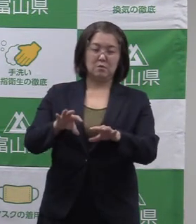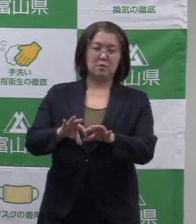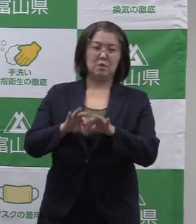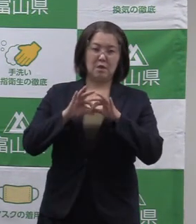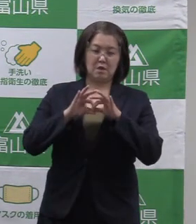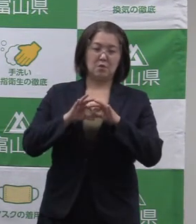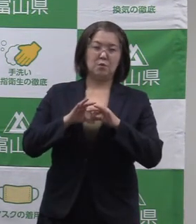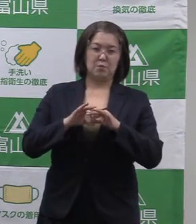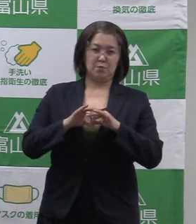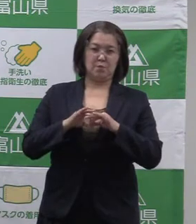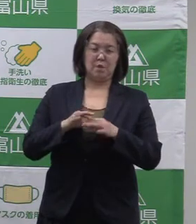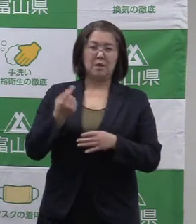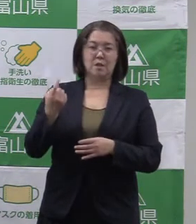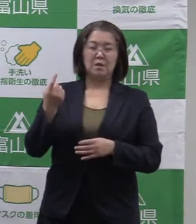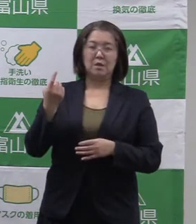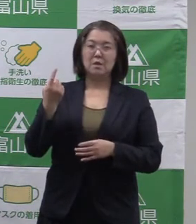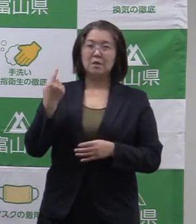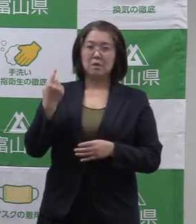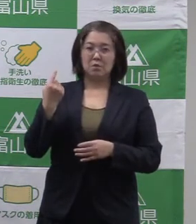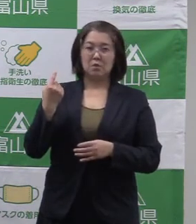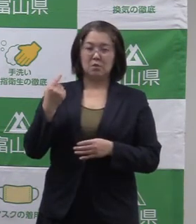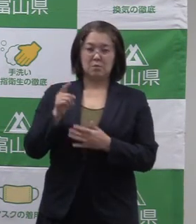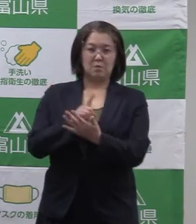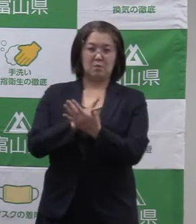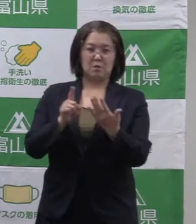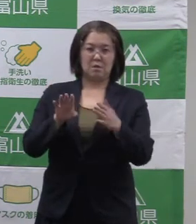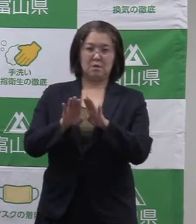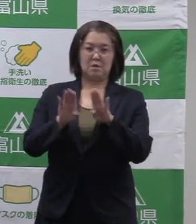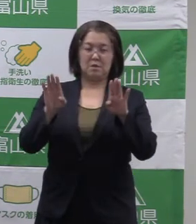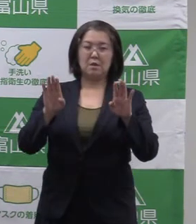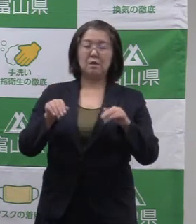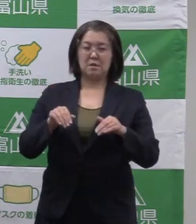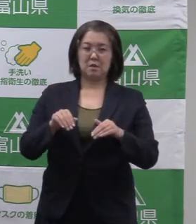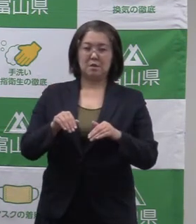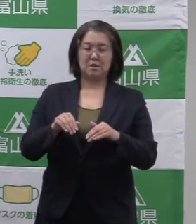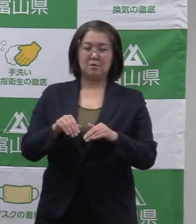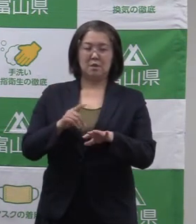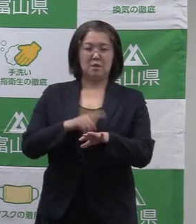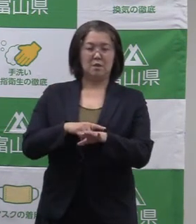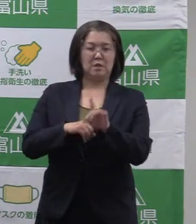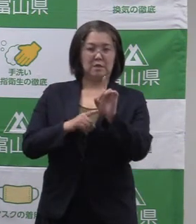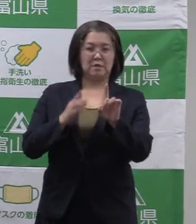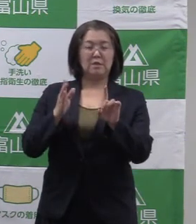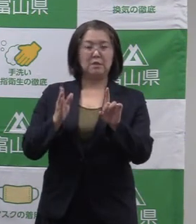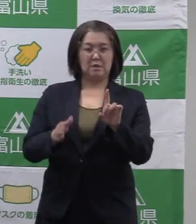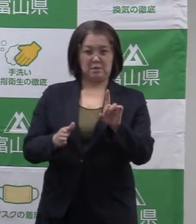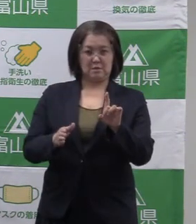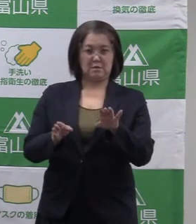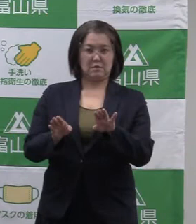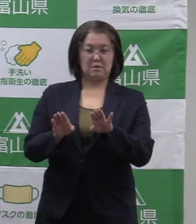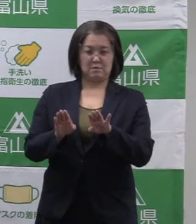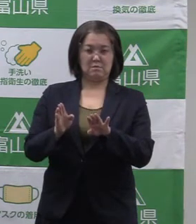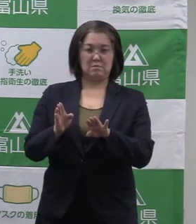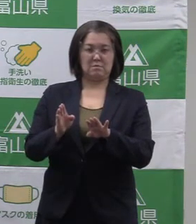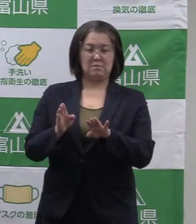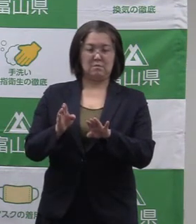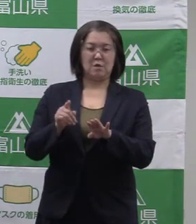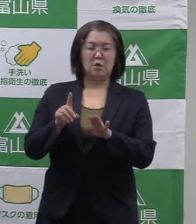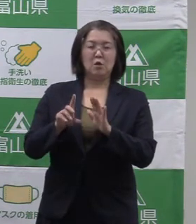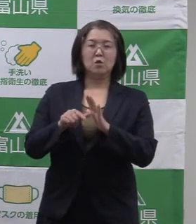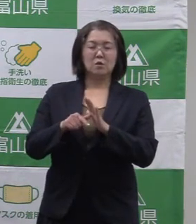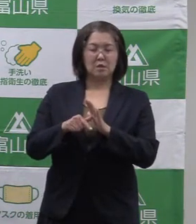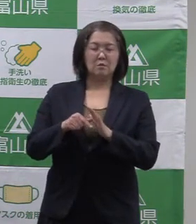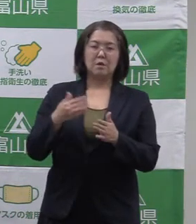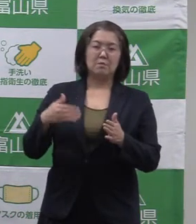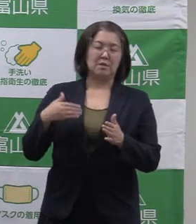はい、ですが昨日やはり会見をさせていただいたのは1時半スタートだったんですかね。ですからあの時点では私は承